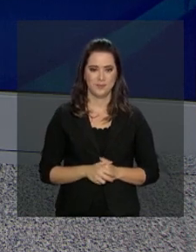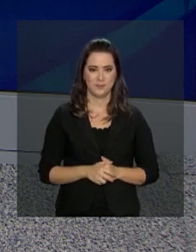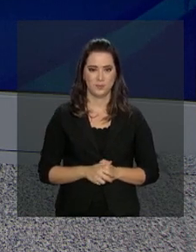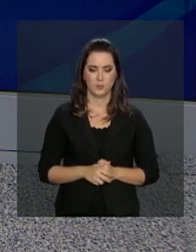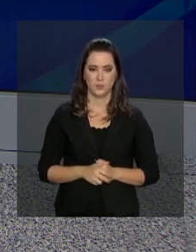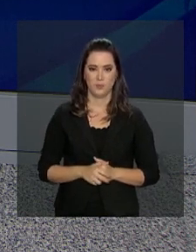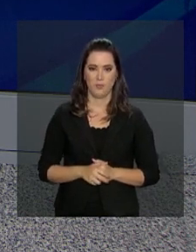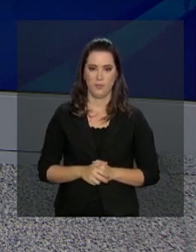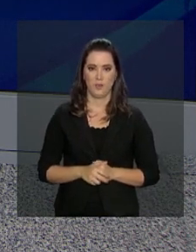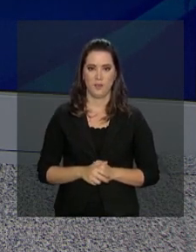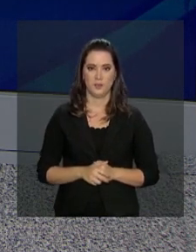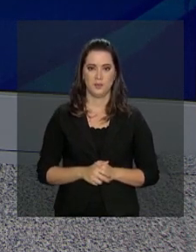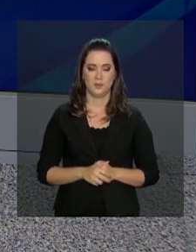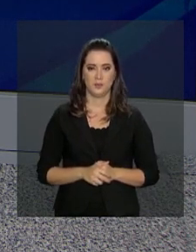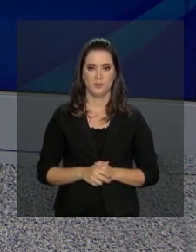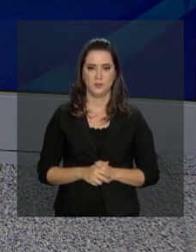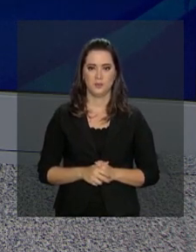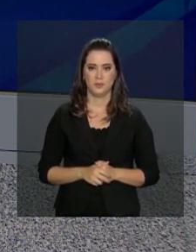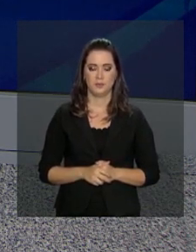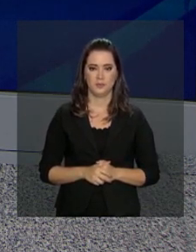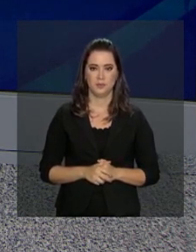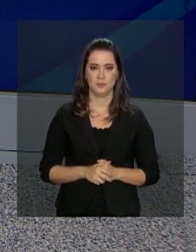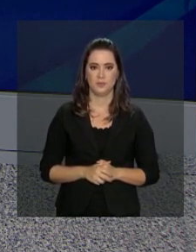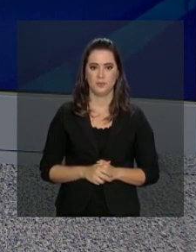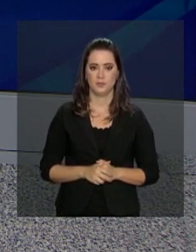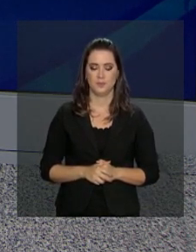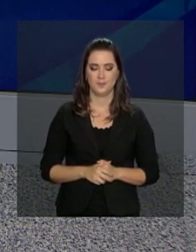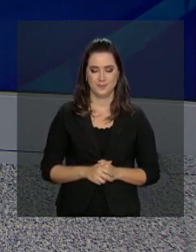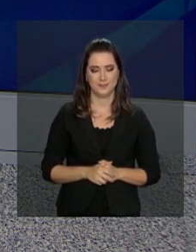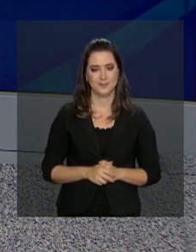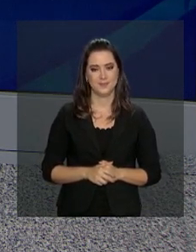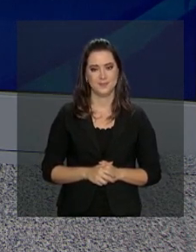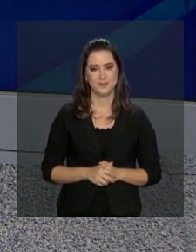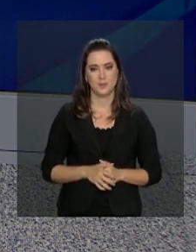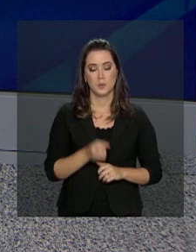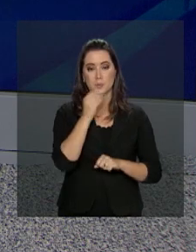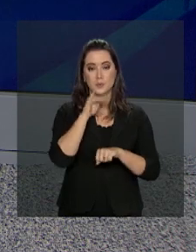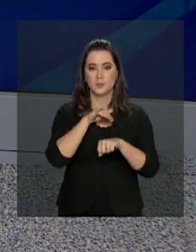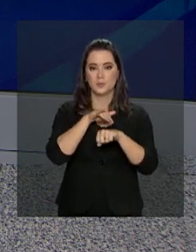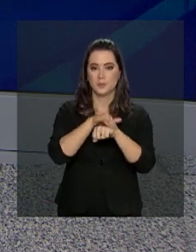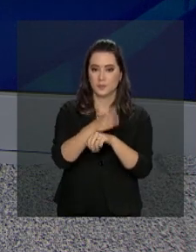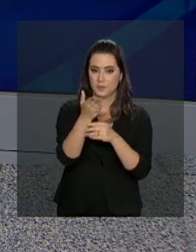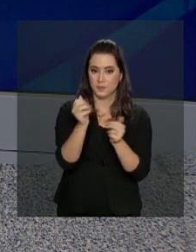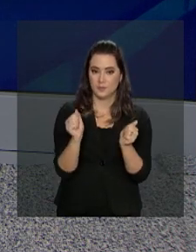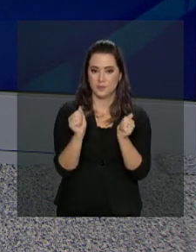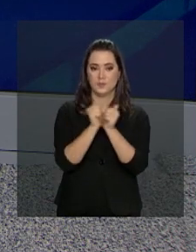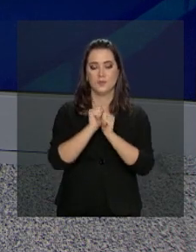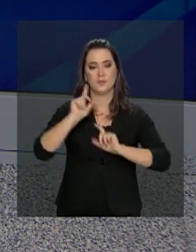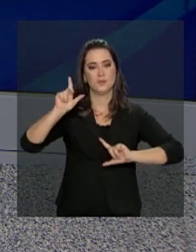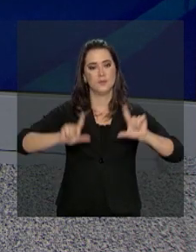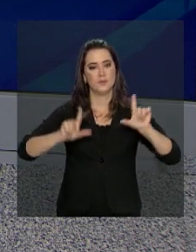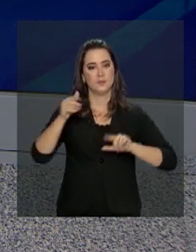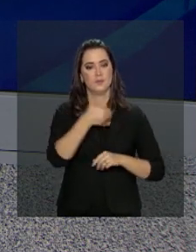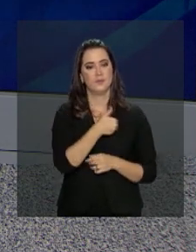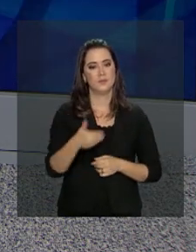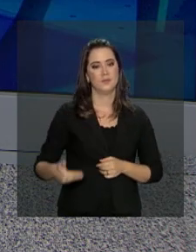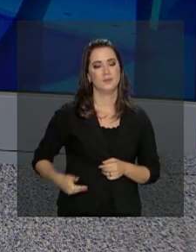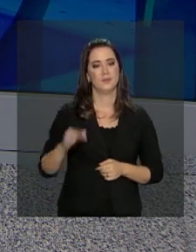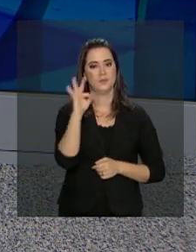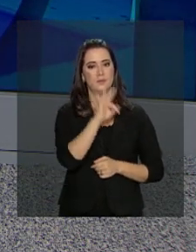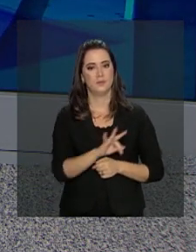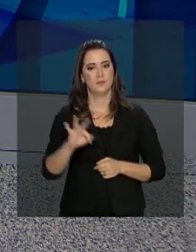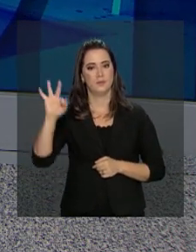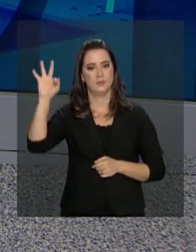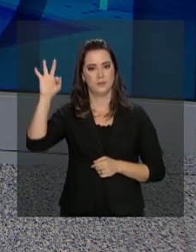-98-67-8787. Uma boa noite para você e continue com a gente aqui na